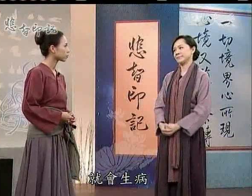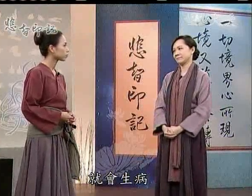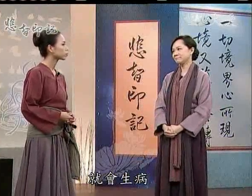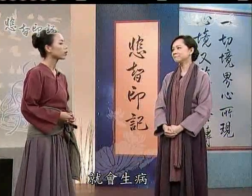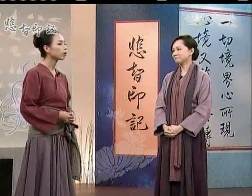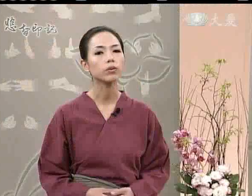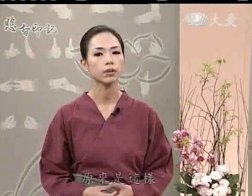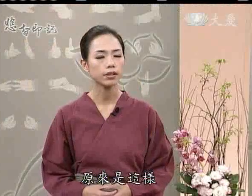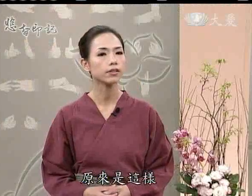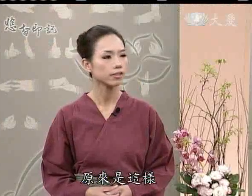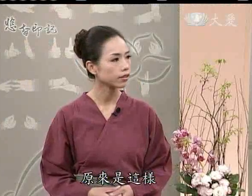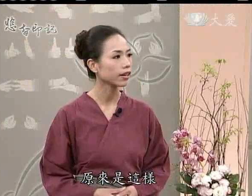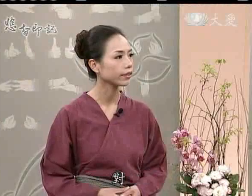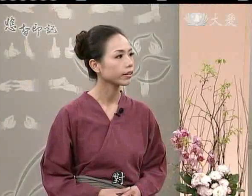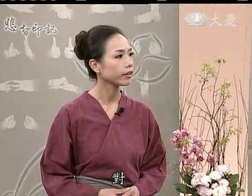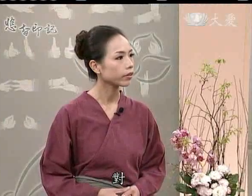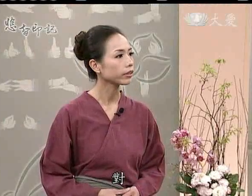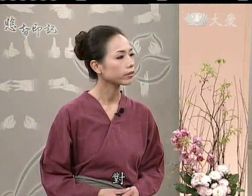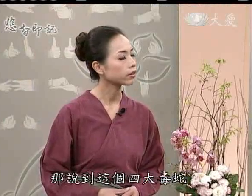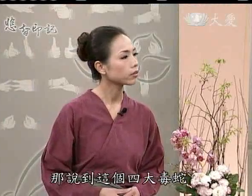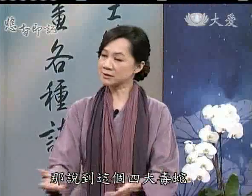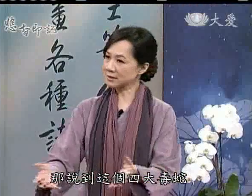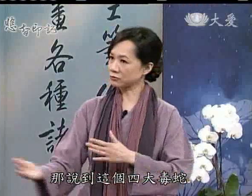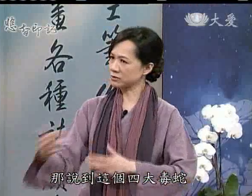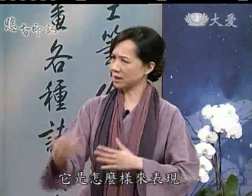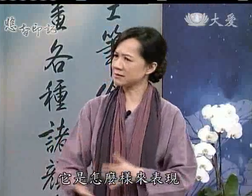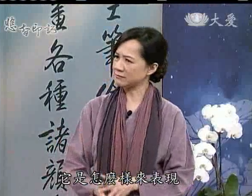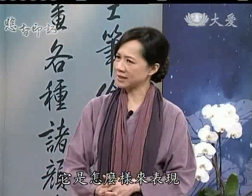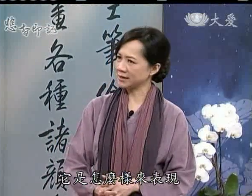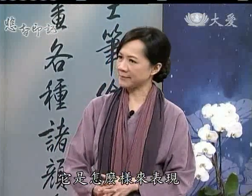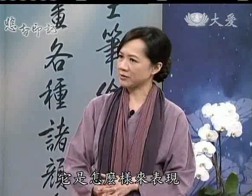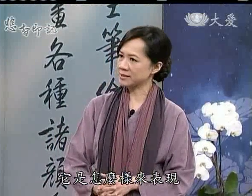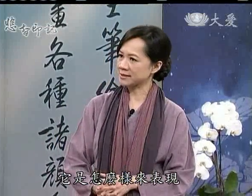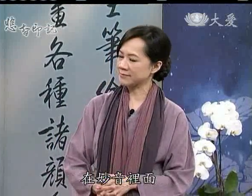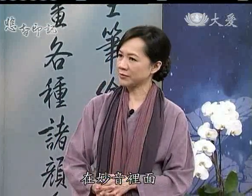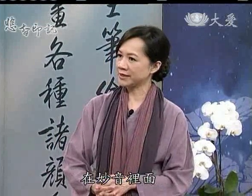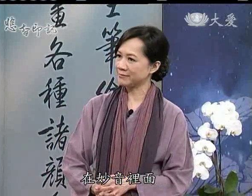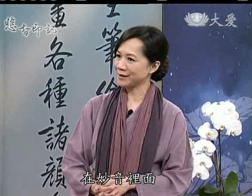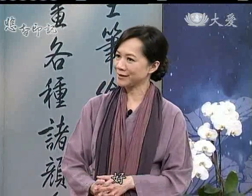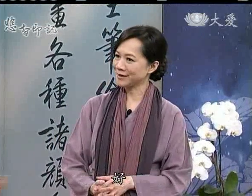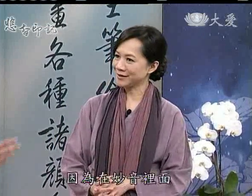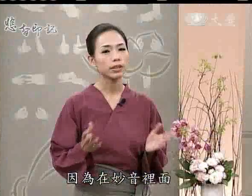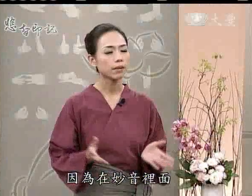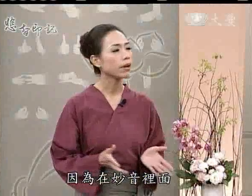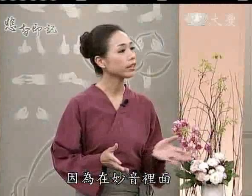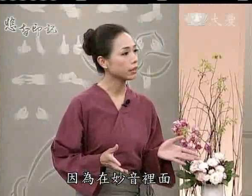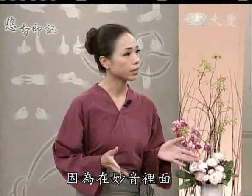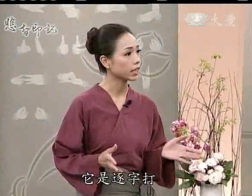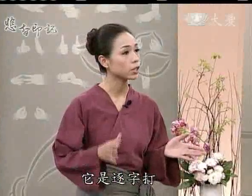病。 原来是这样。 对，那说到这个四大毒蛇，它怎么样来表现呢？在妙音里面， 好，因为在妙音里面它是逐